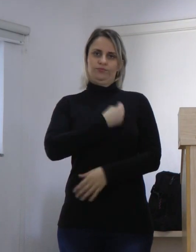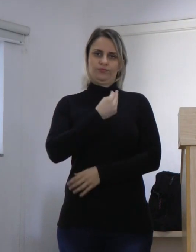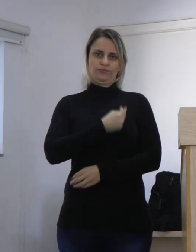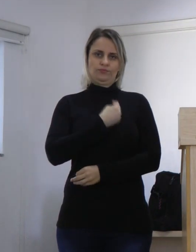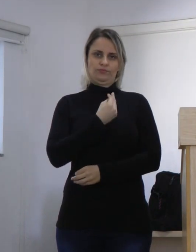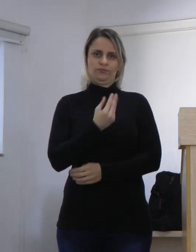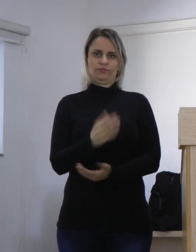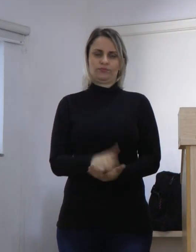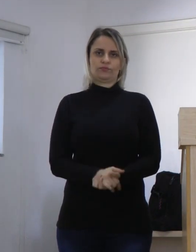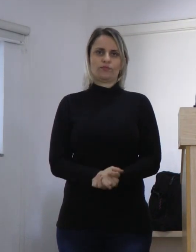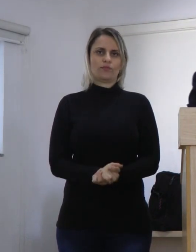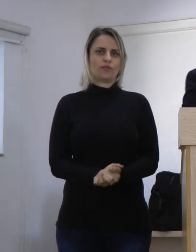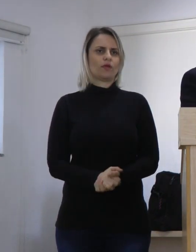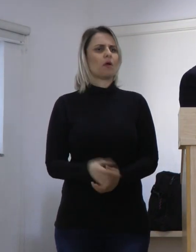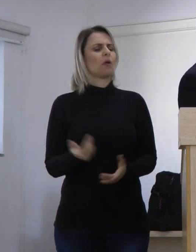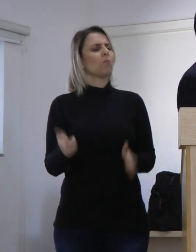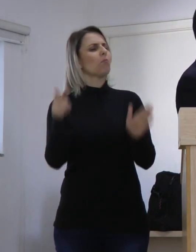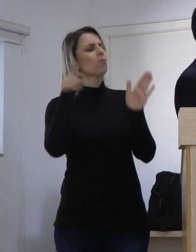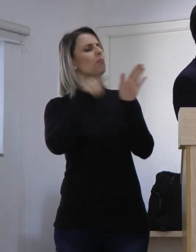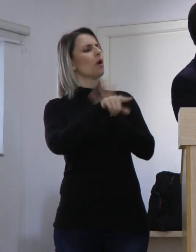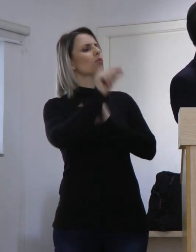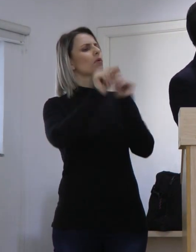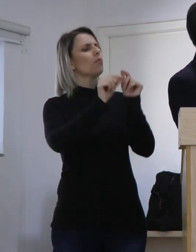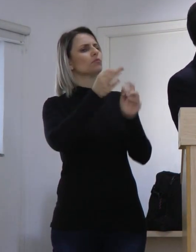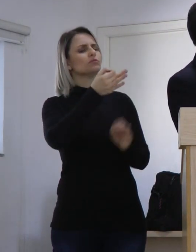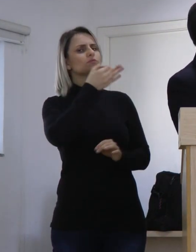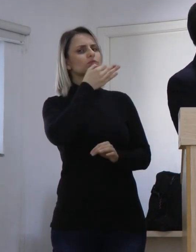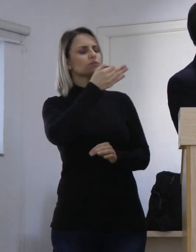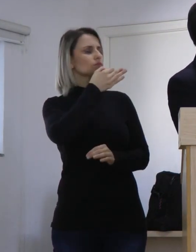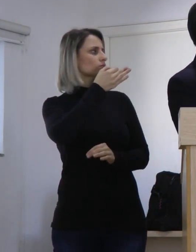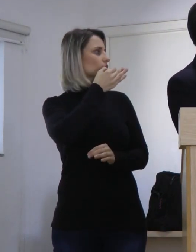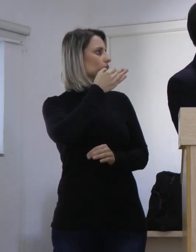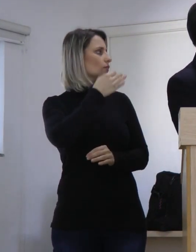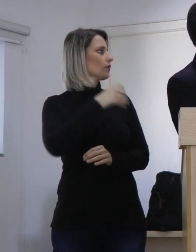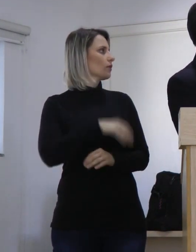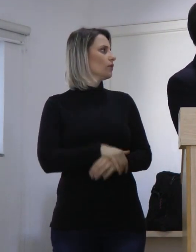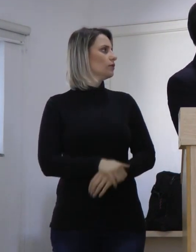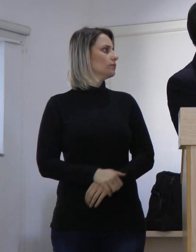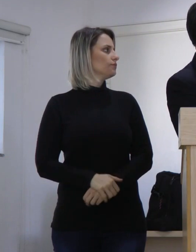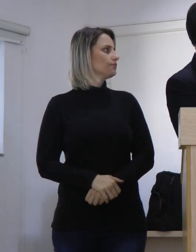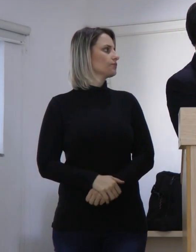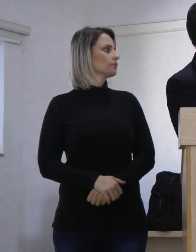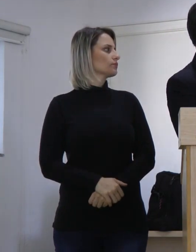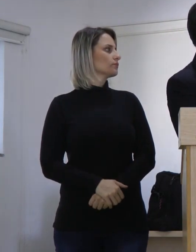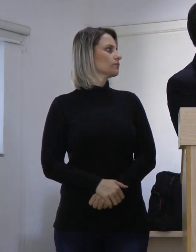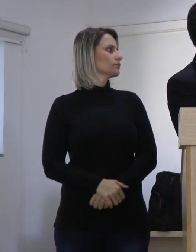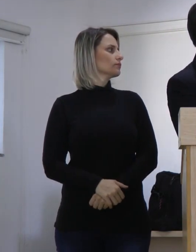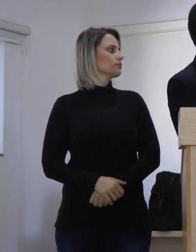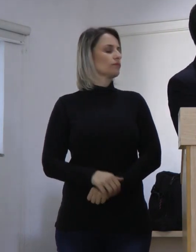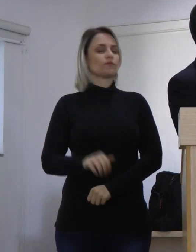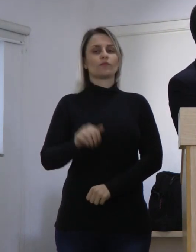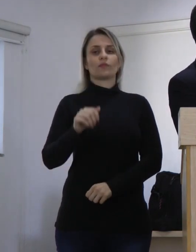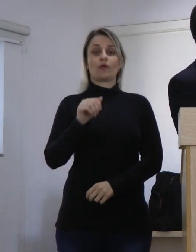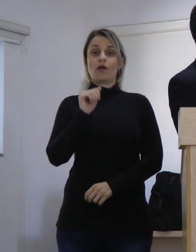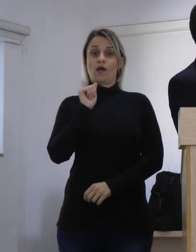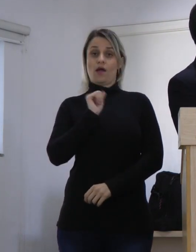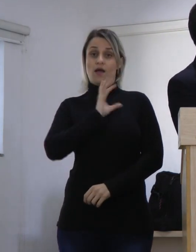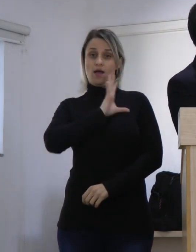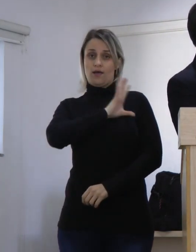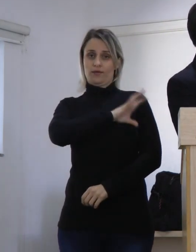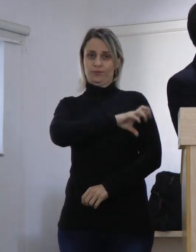Nazareno, o que é que você sugere? Dicas para a alegria. Essas 3 siglas, a